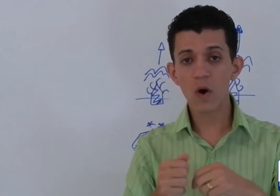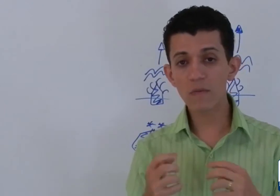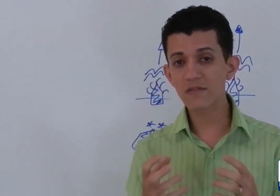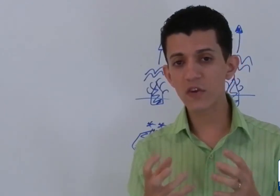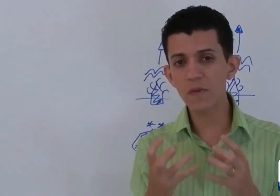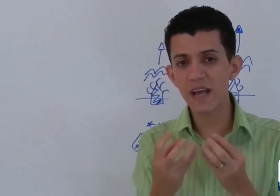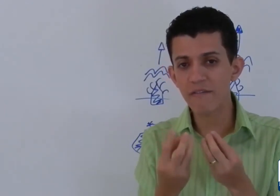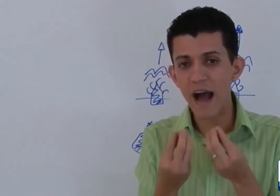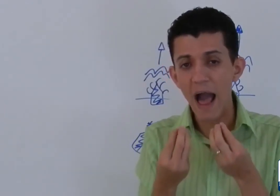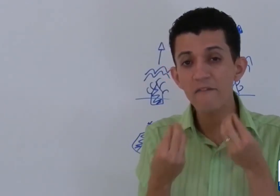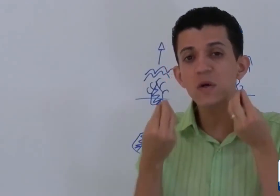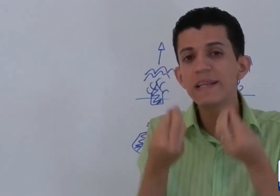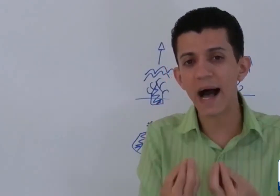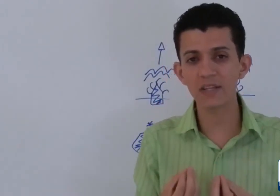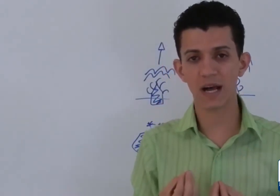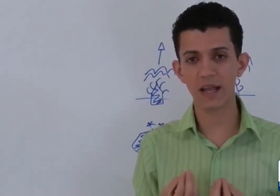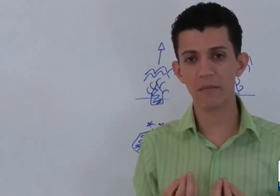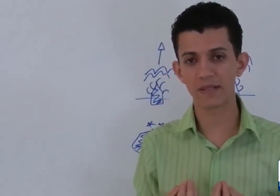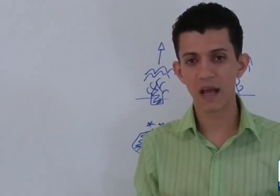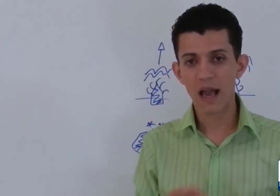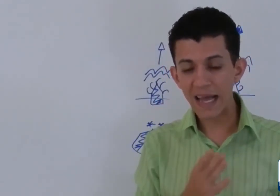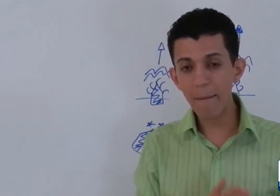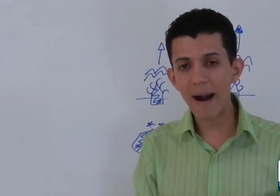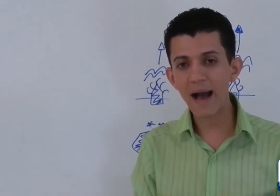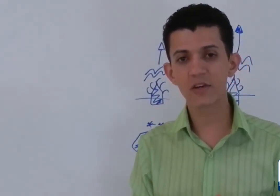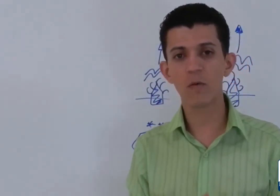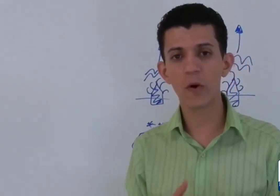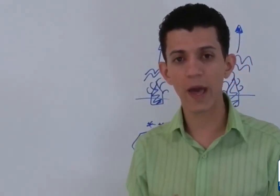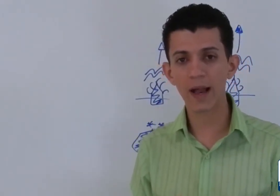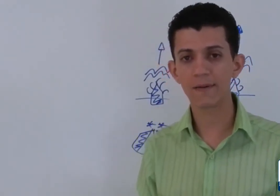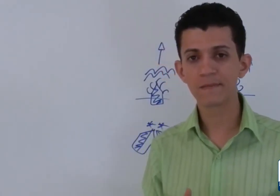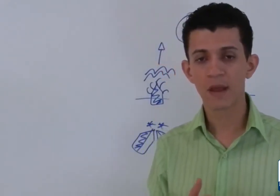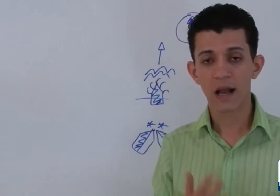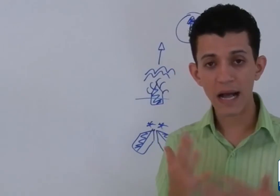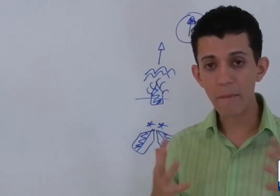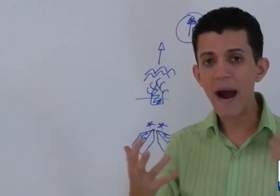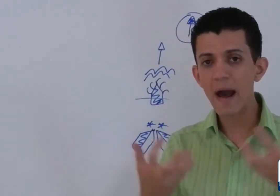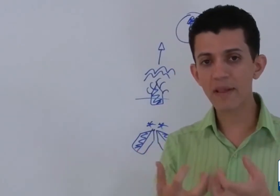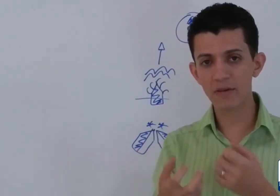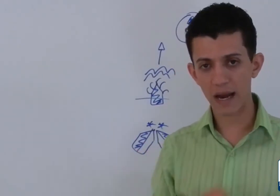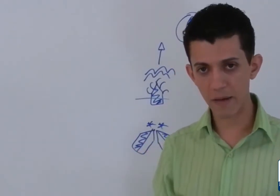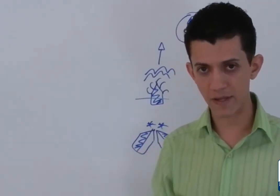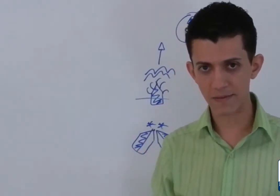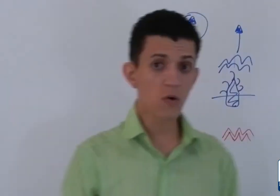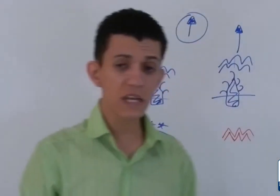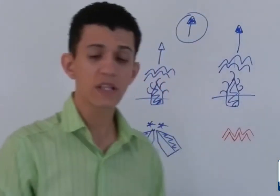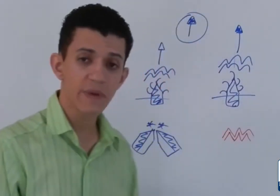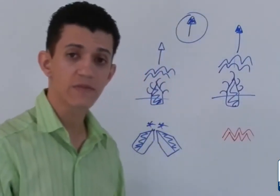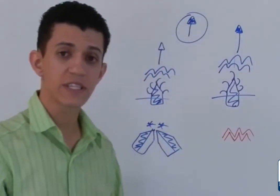quanto mais você observar a visualidade da libras, cada parte que compõe ela, cada parâmetro da libras, consequentemente, você